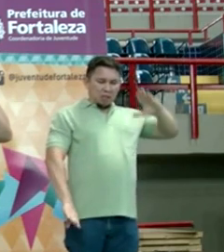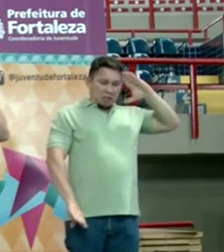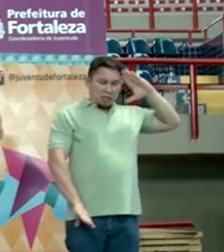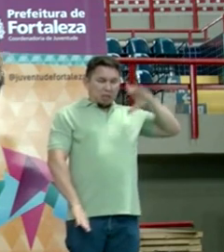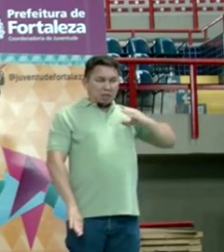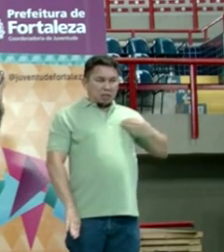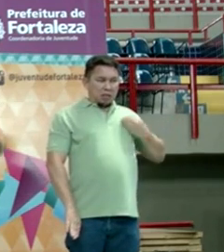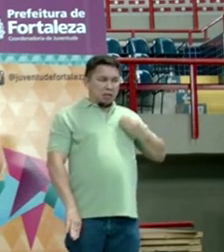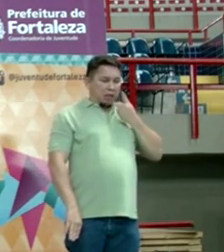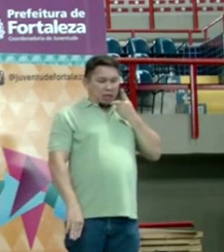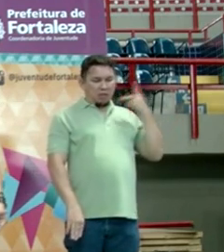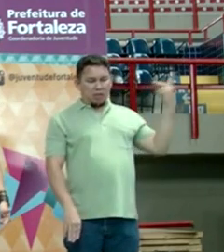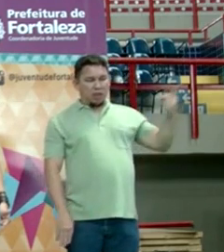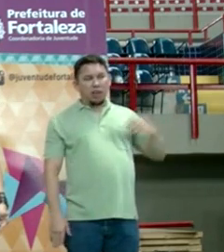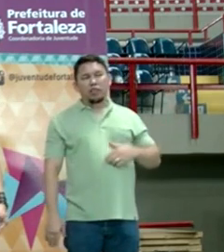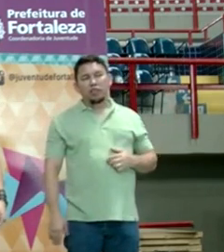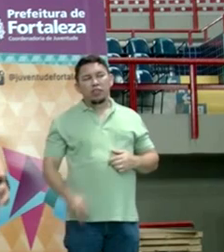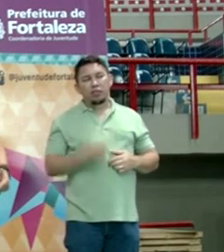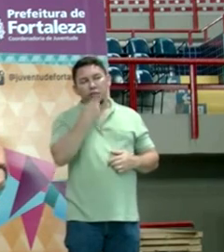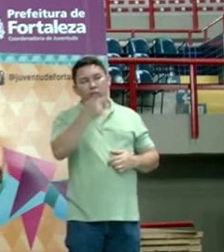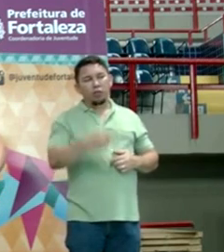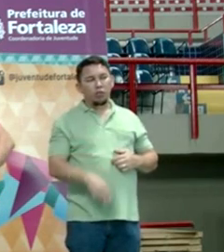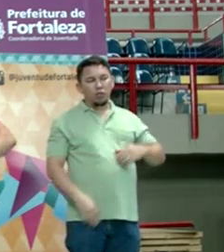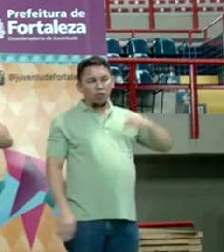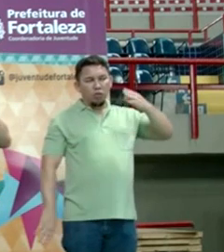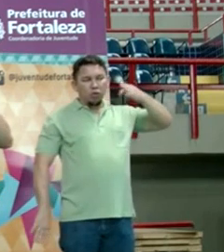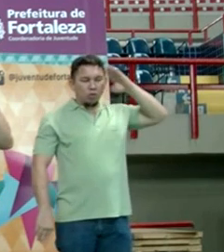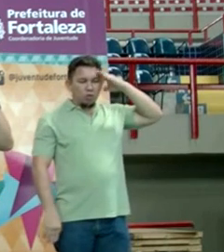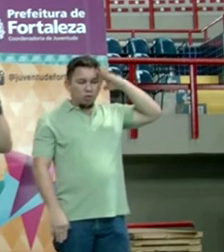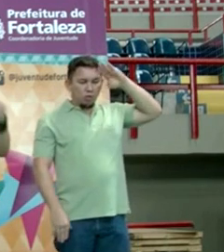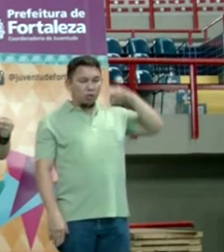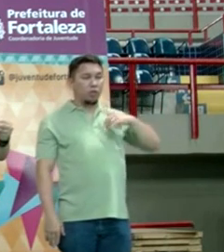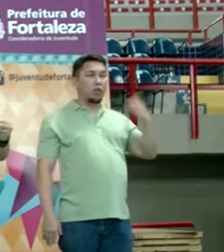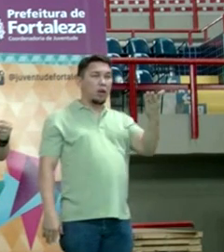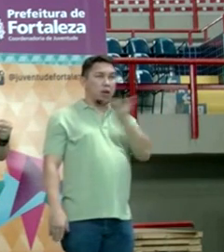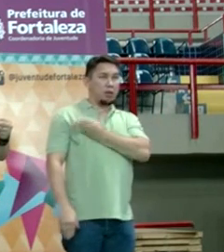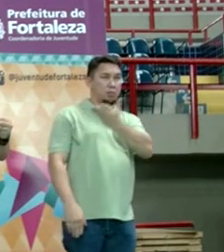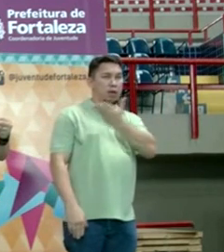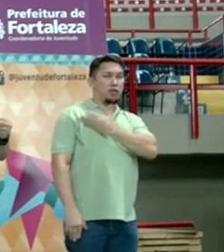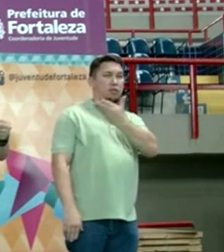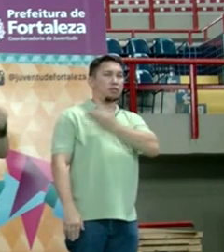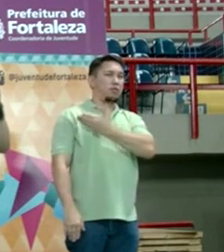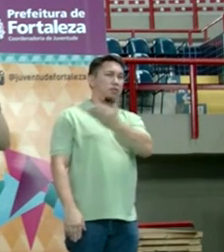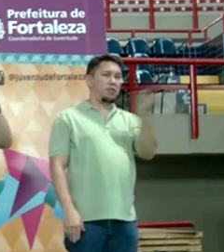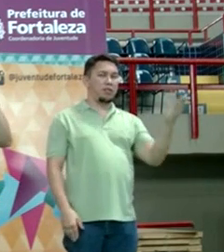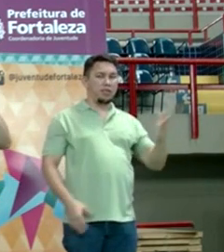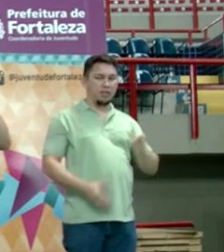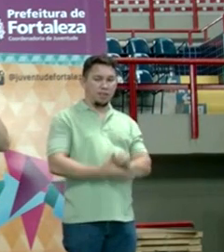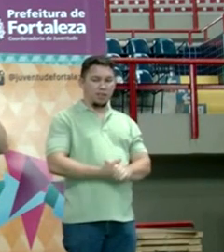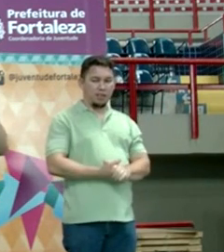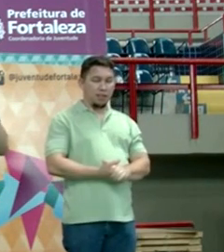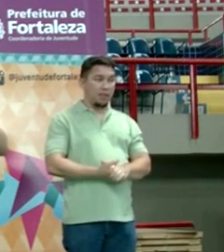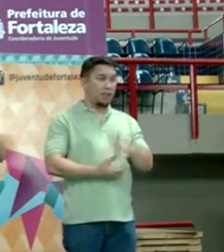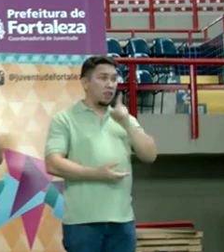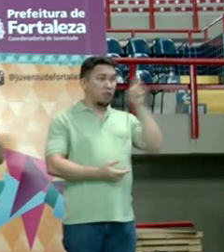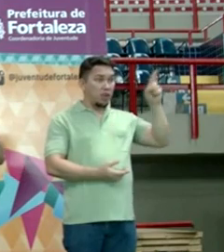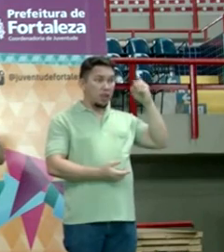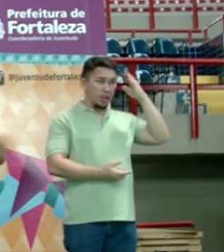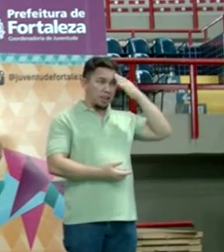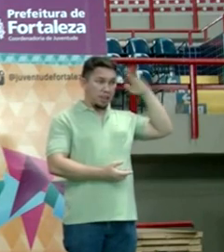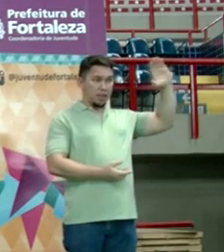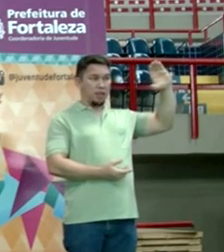vou dizer em cubano, para tu entender. Fidel chegou e disse assim, companheiro, o que está em